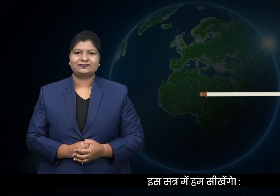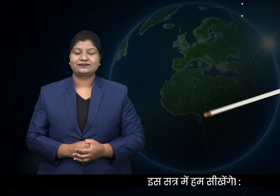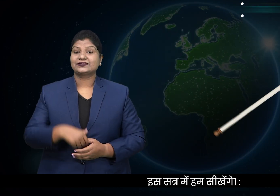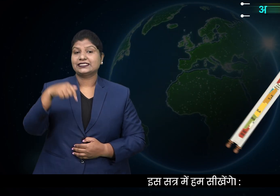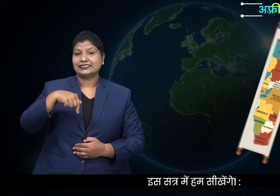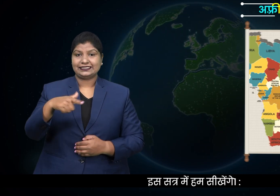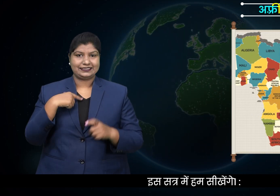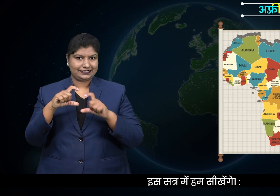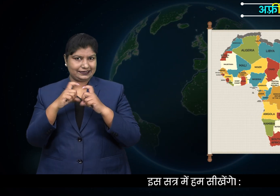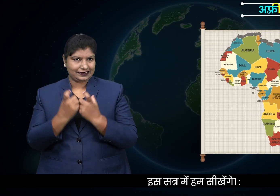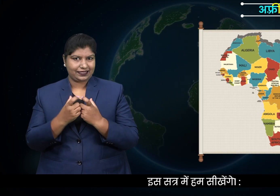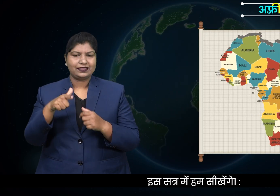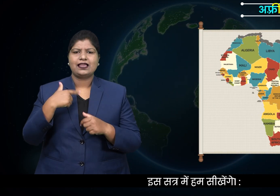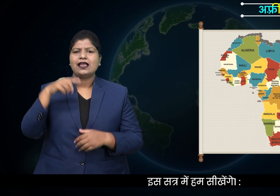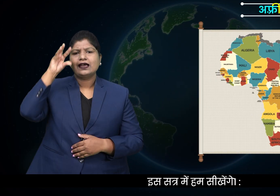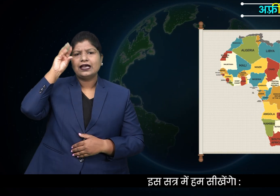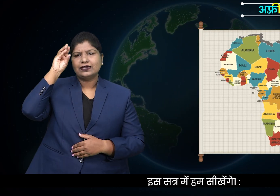इस सत्र में हम सीखेंगे